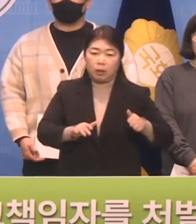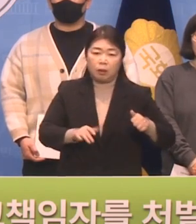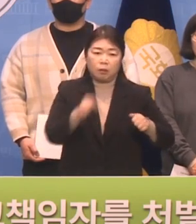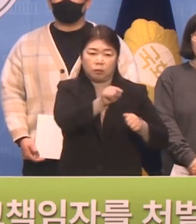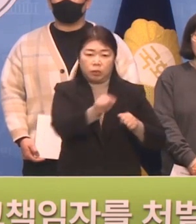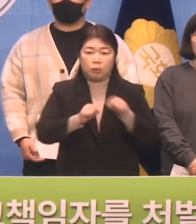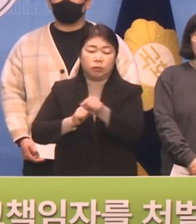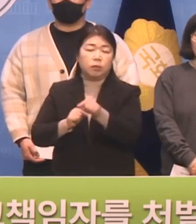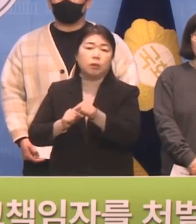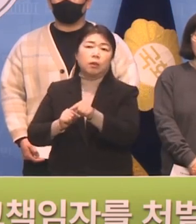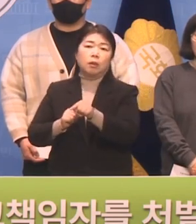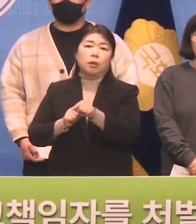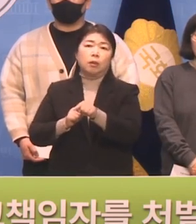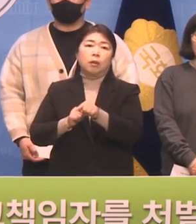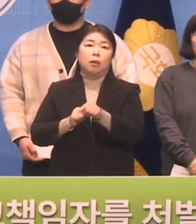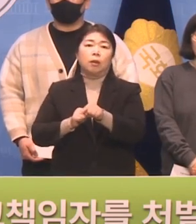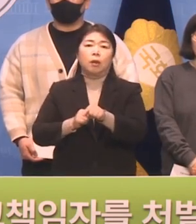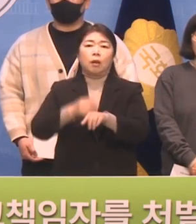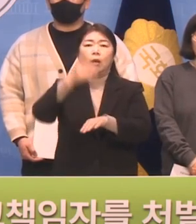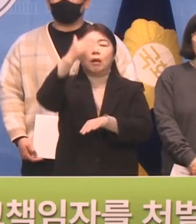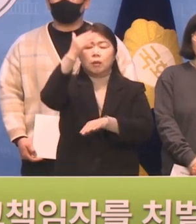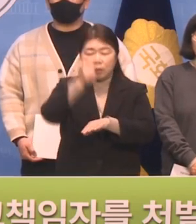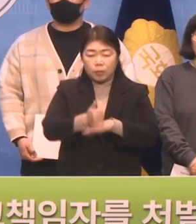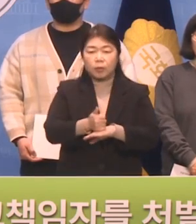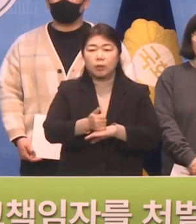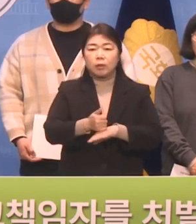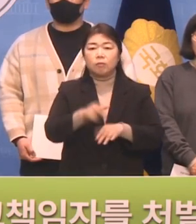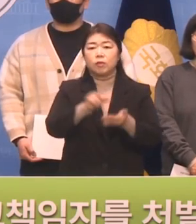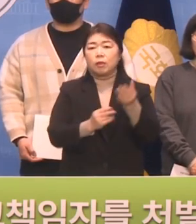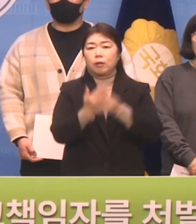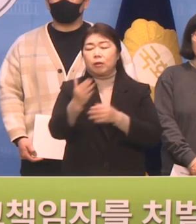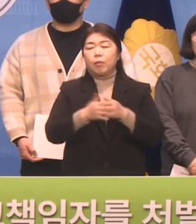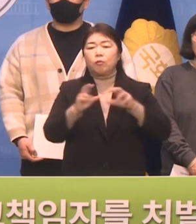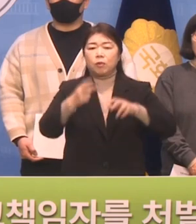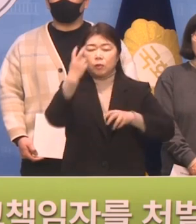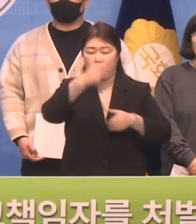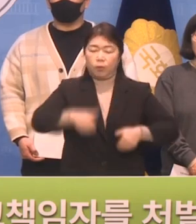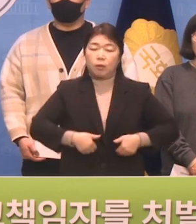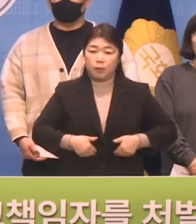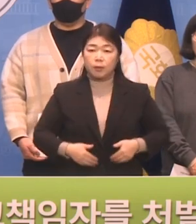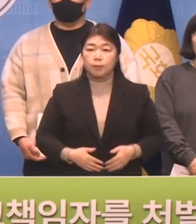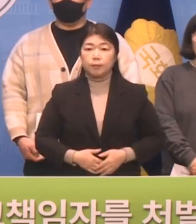철저하고 객관적인 국정조사가 필요합니다. 네, 감사합니다.